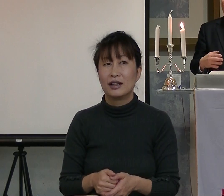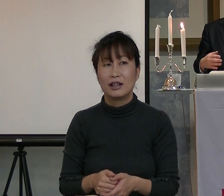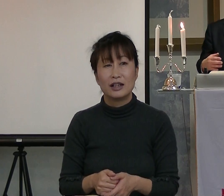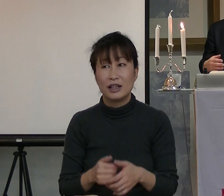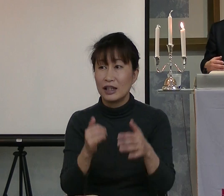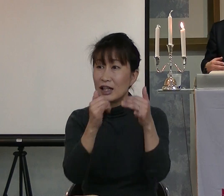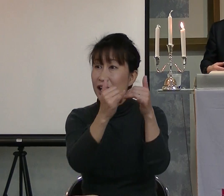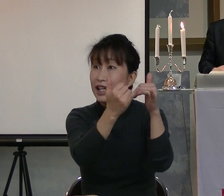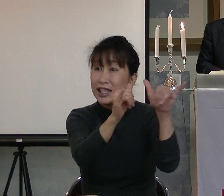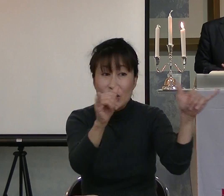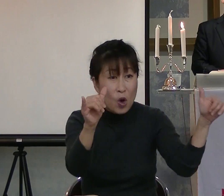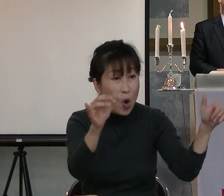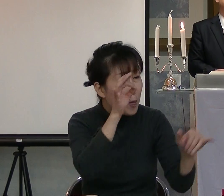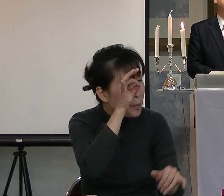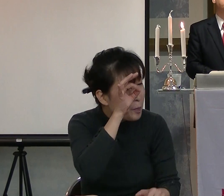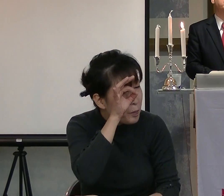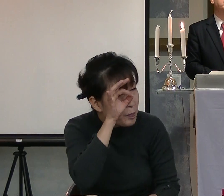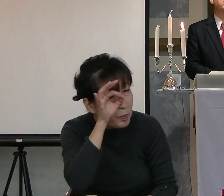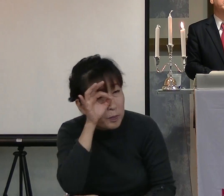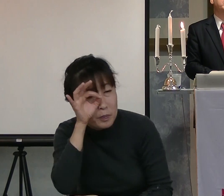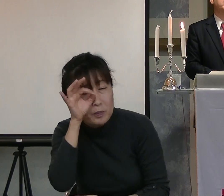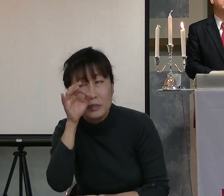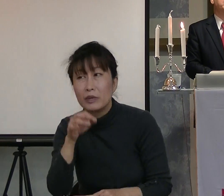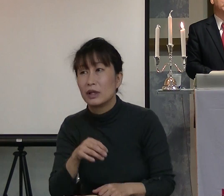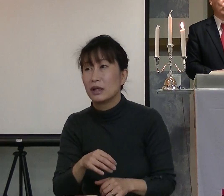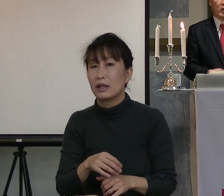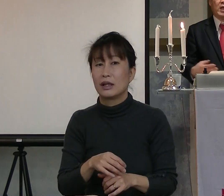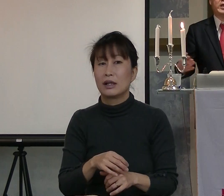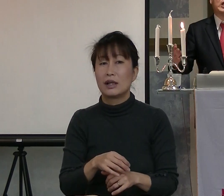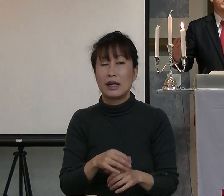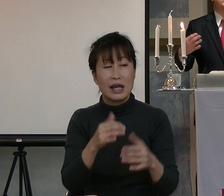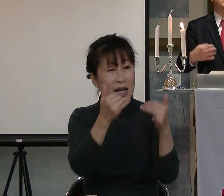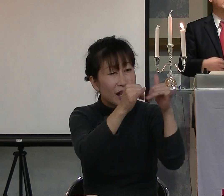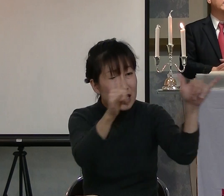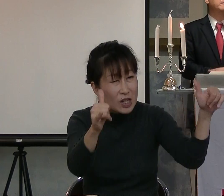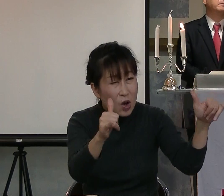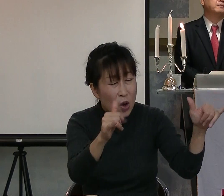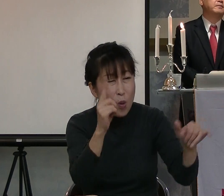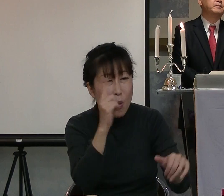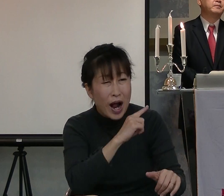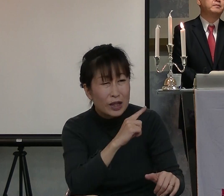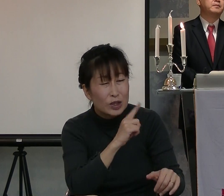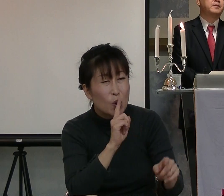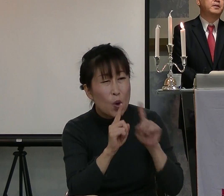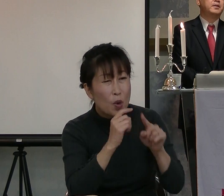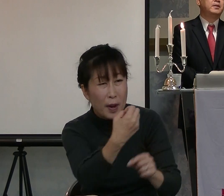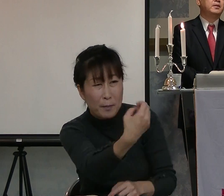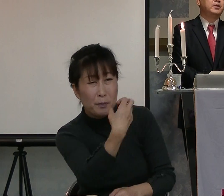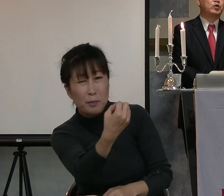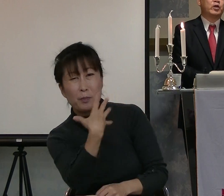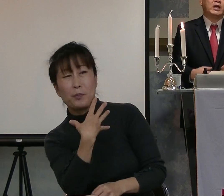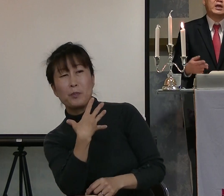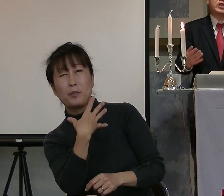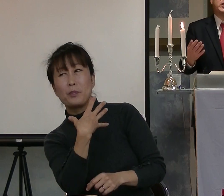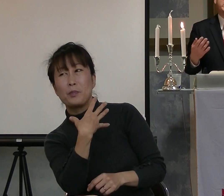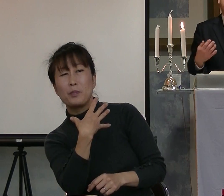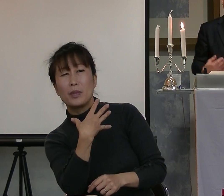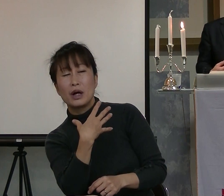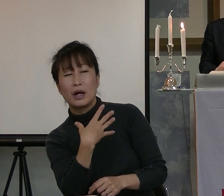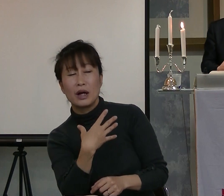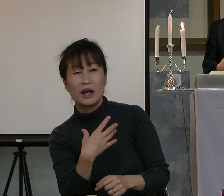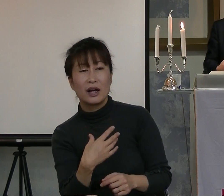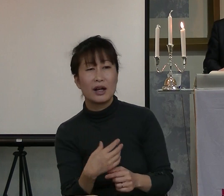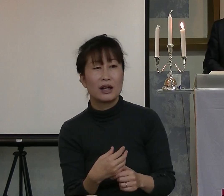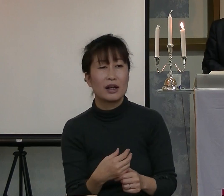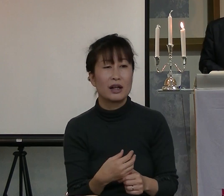人を見るたびに、人から何か言われたから、人から何か親切